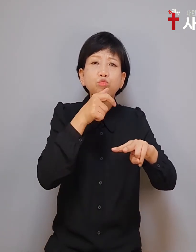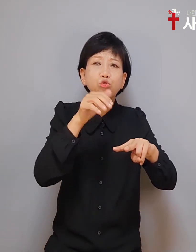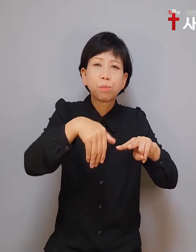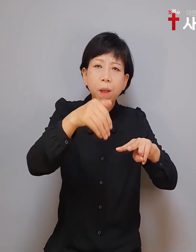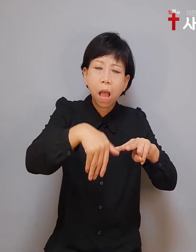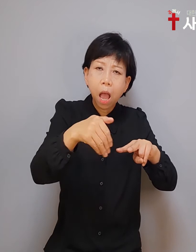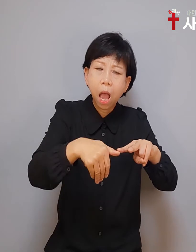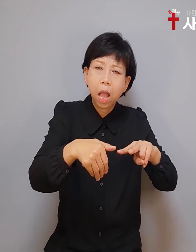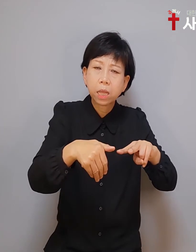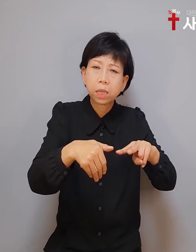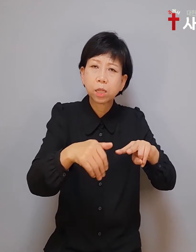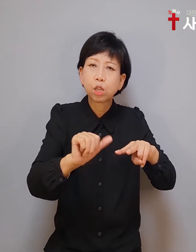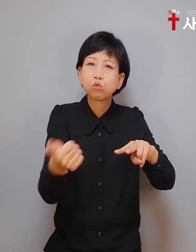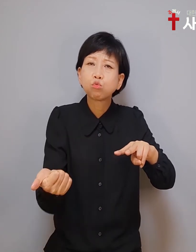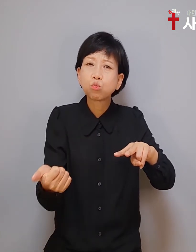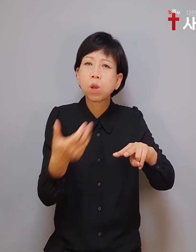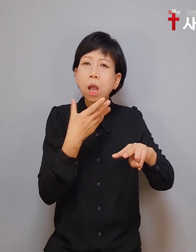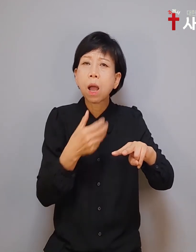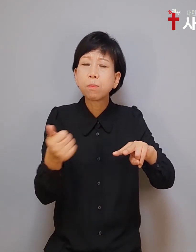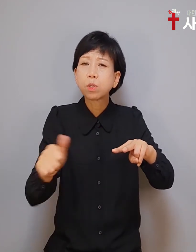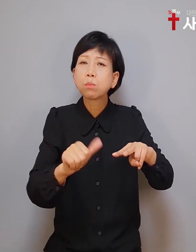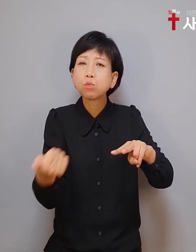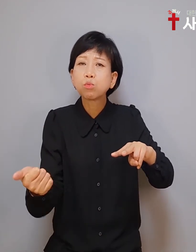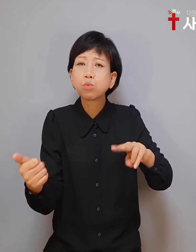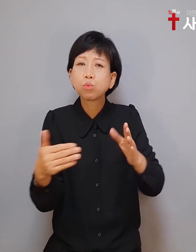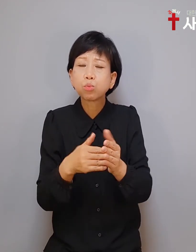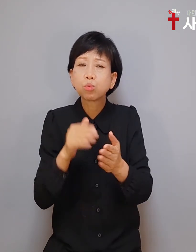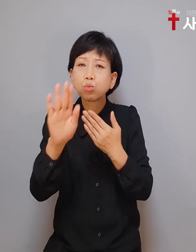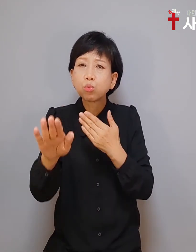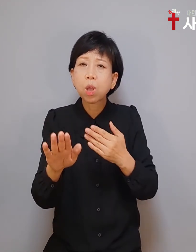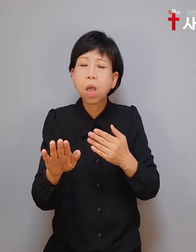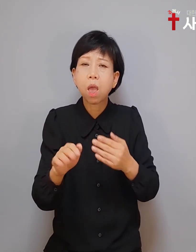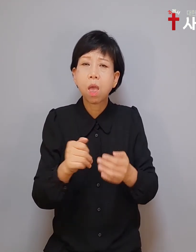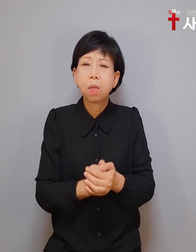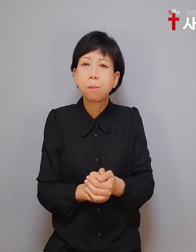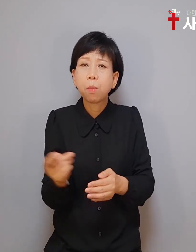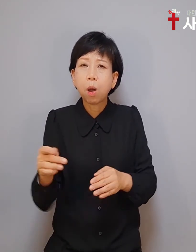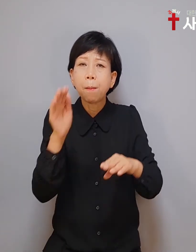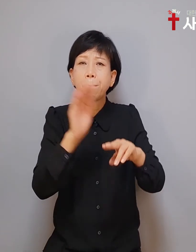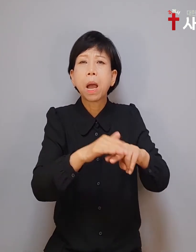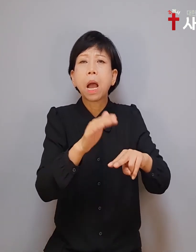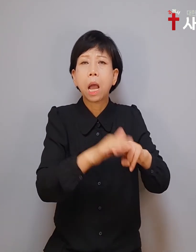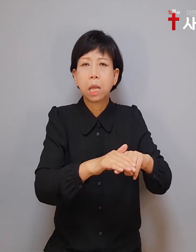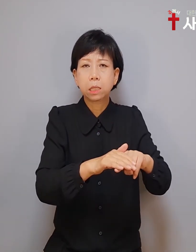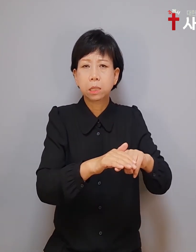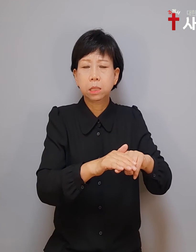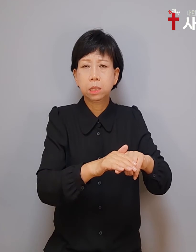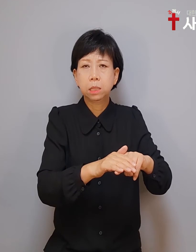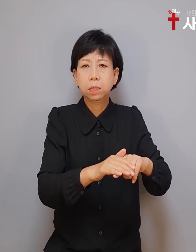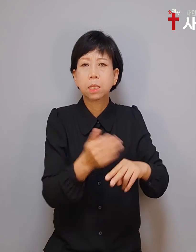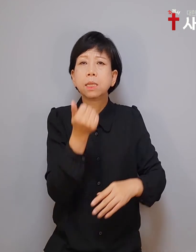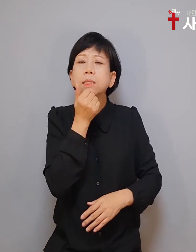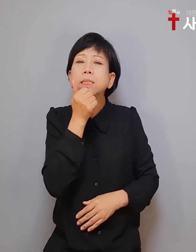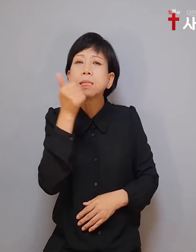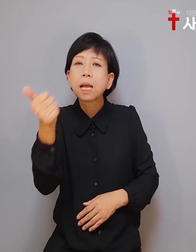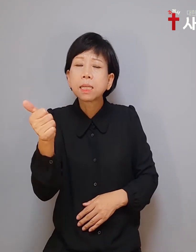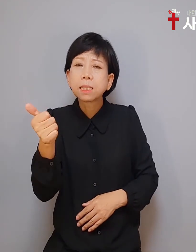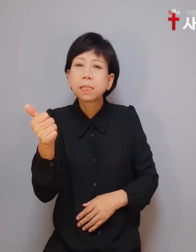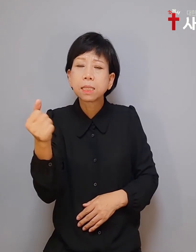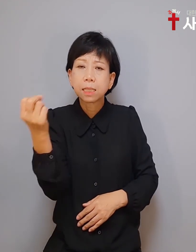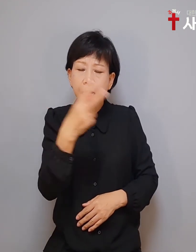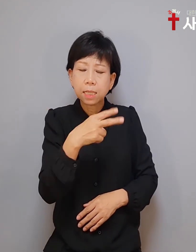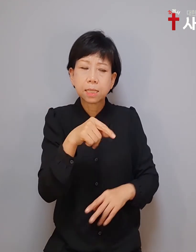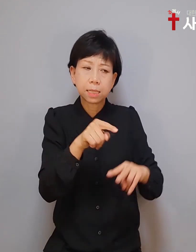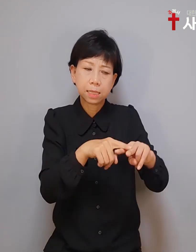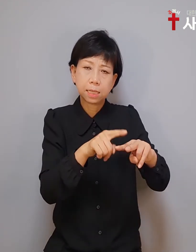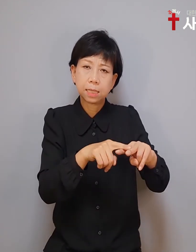어떻게 했어요? 메웠음이라. 이삭이 그 우물들의 이름을 그의 아버지가 부르던 이름으로 불렀더라. 아멘. 지금 한